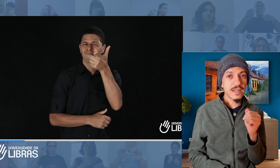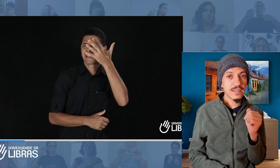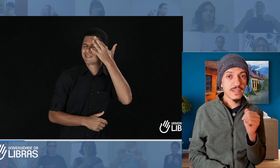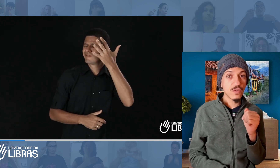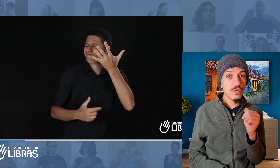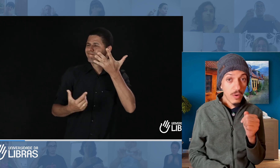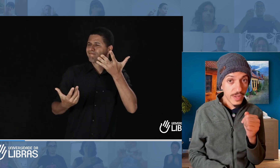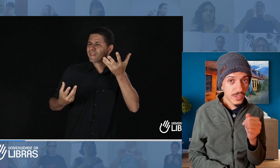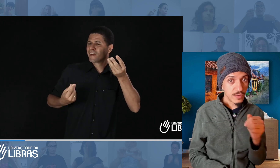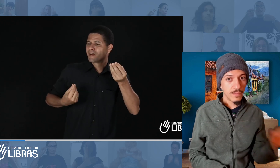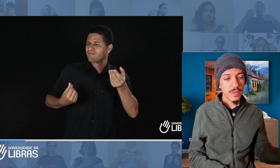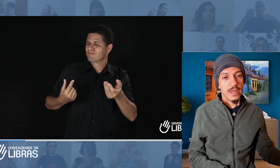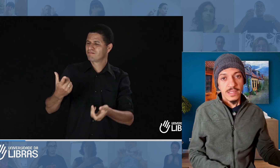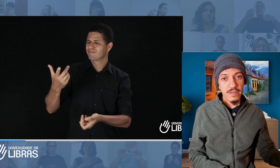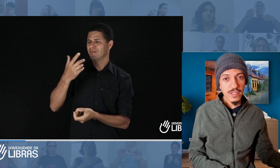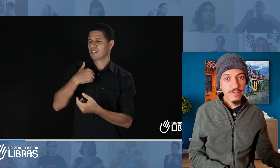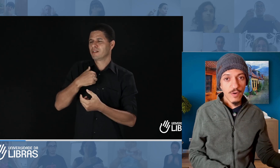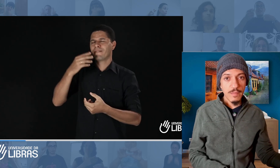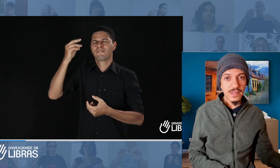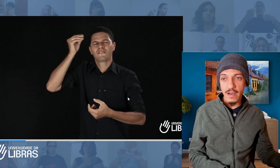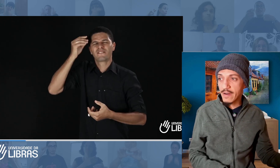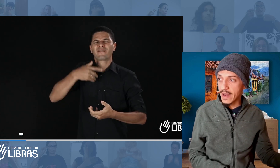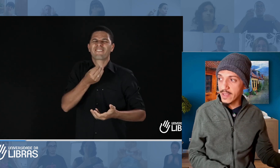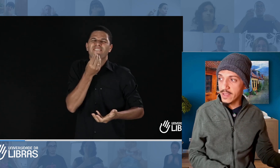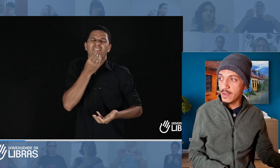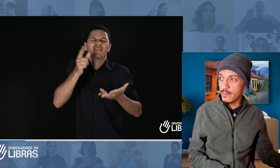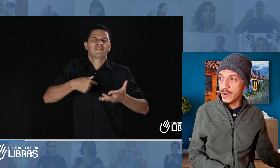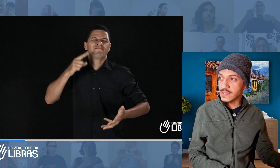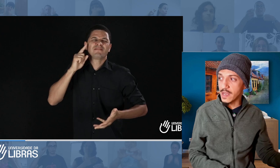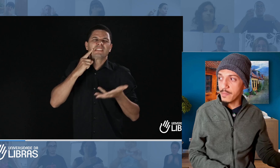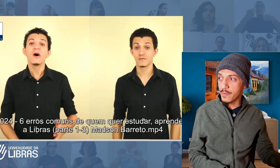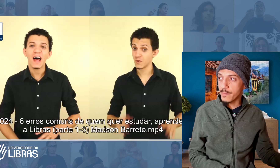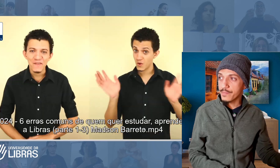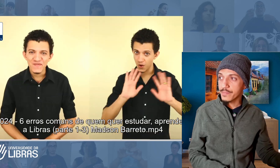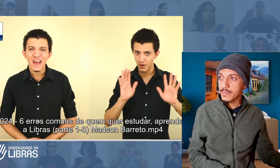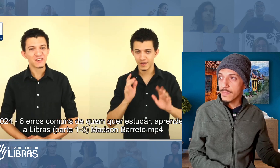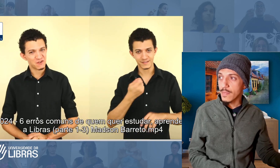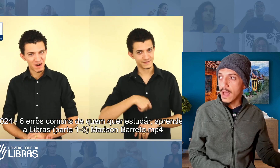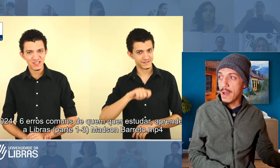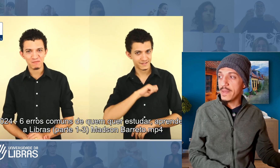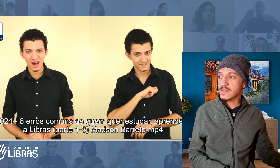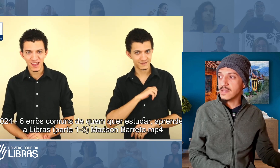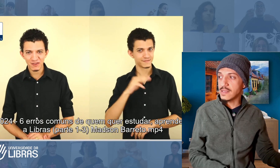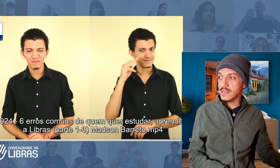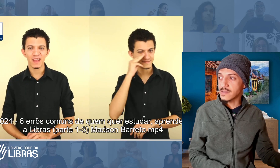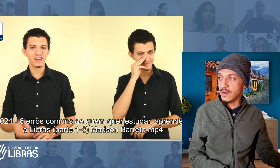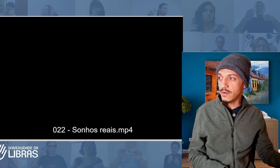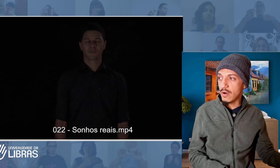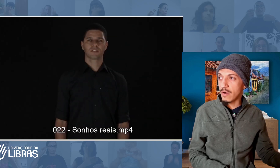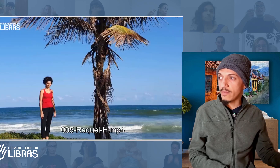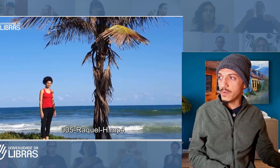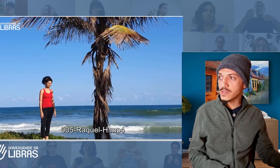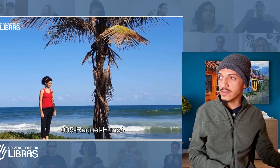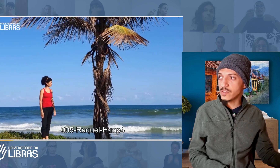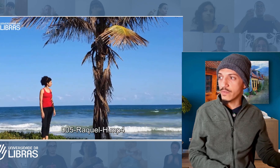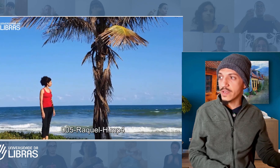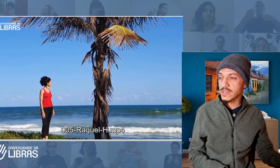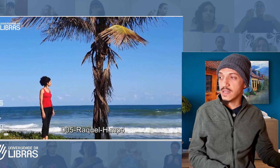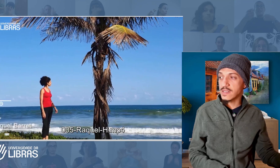sinalização do Maurício. Se você for observar aqui, por exemplo, a minha sinalização, vou mostrar de novo aqui a sinalização